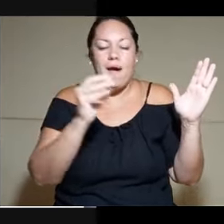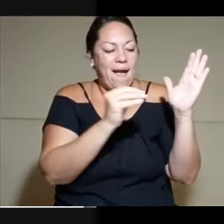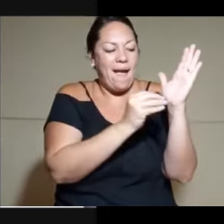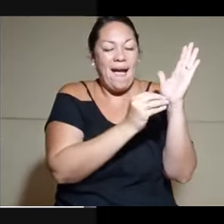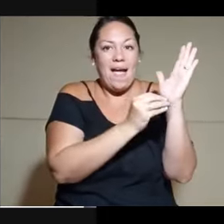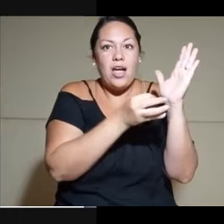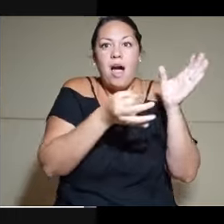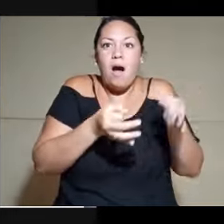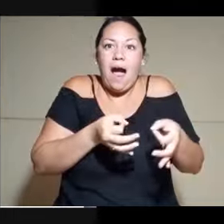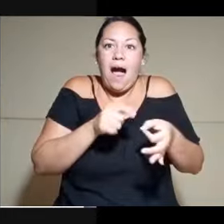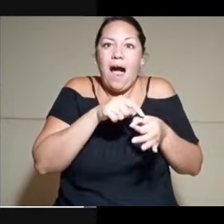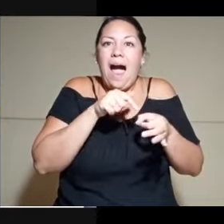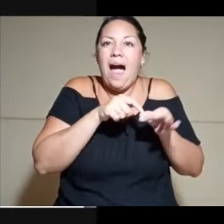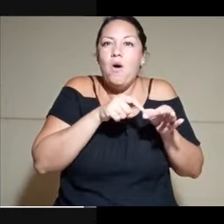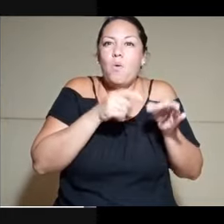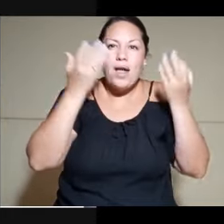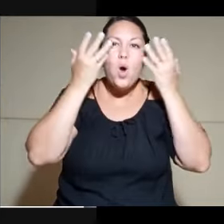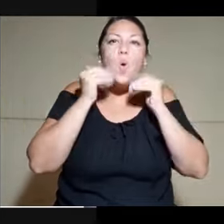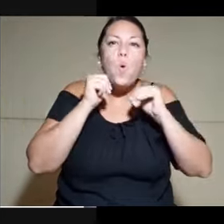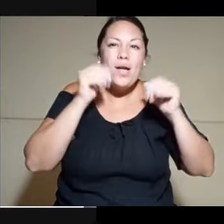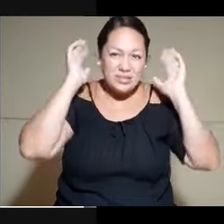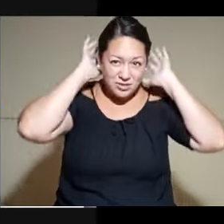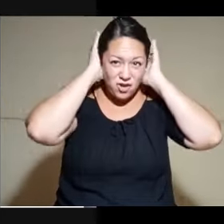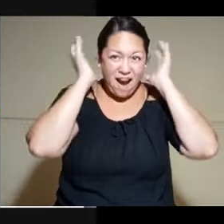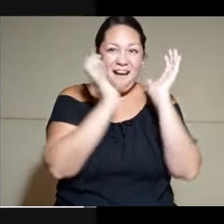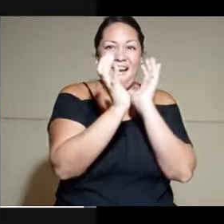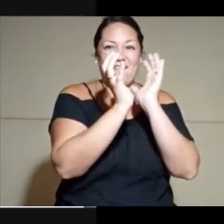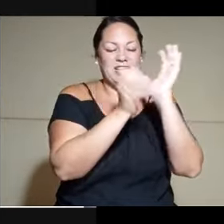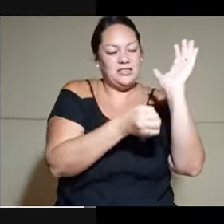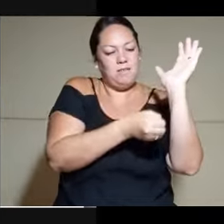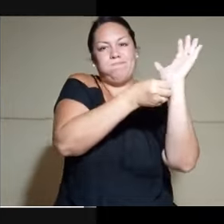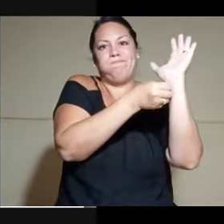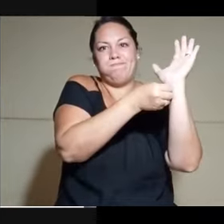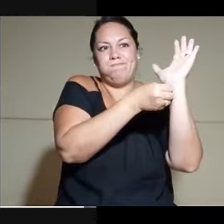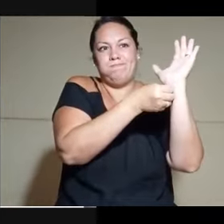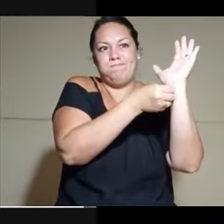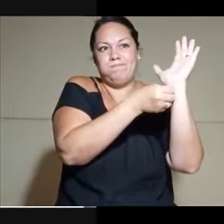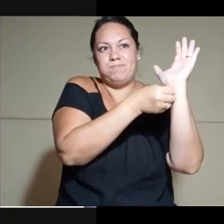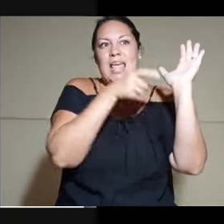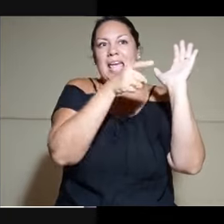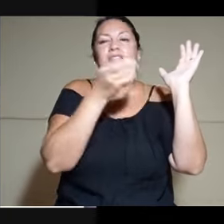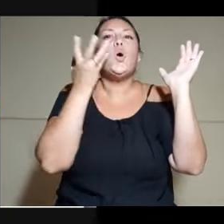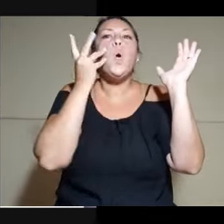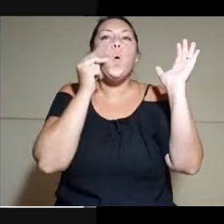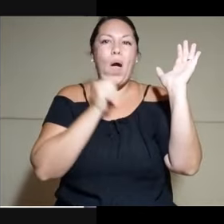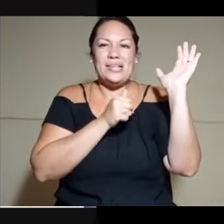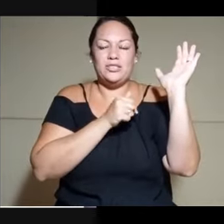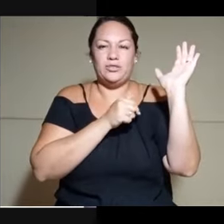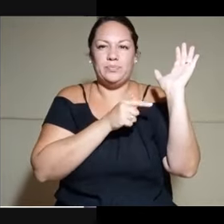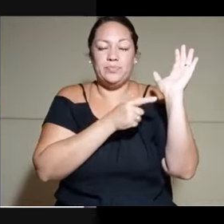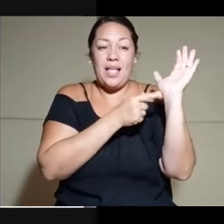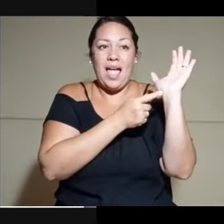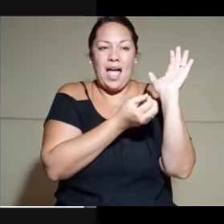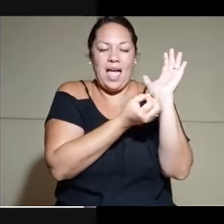termina en el agujero, empieza en realidad porque es de abajo hacia arriba, empieza en el agujero del cráneo. Ese agujero del cráneo, ahí